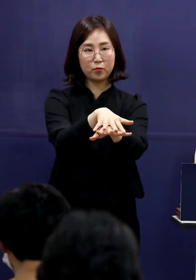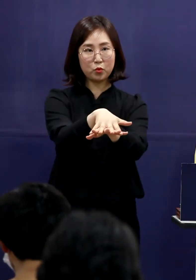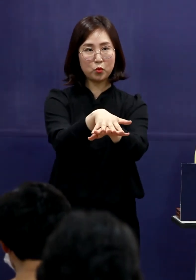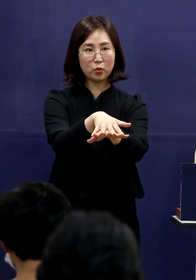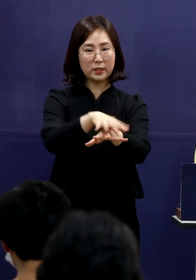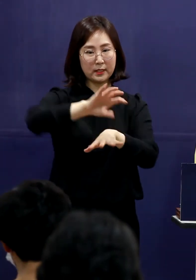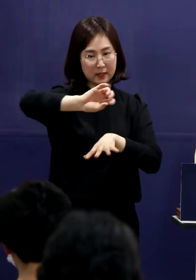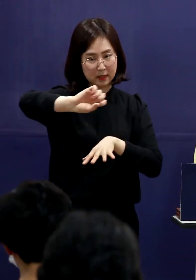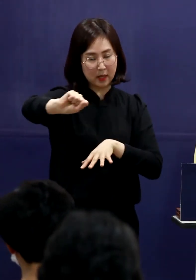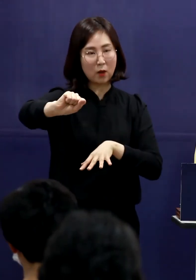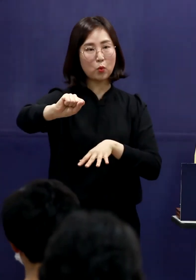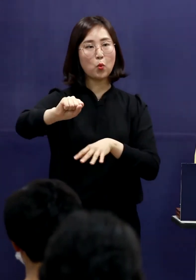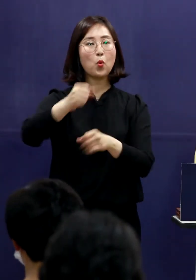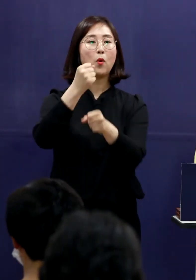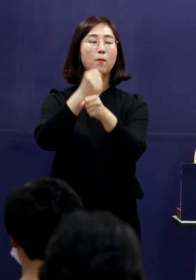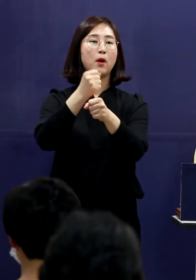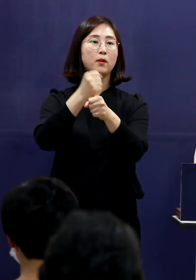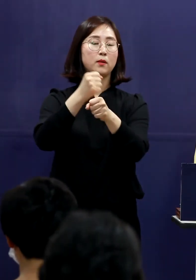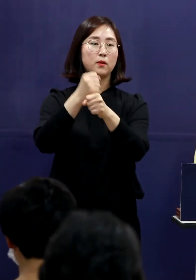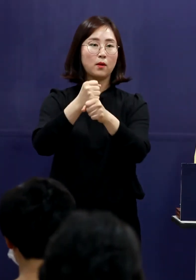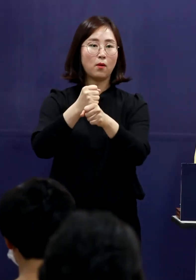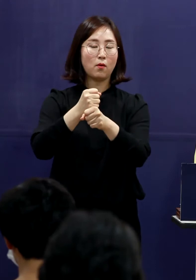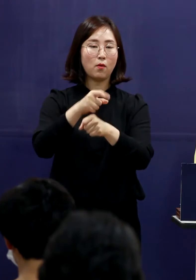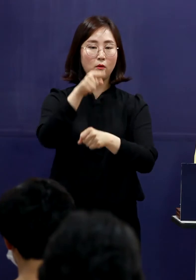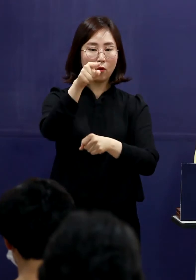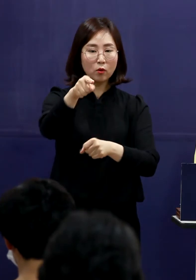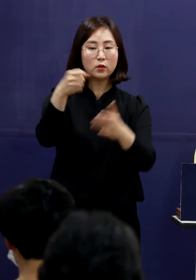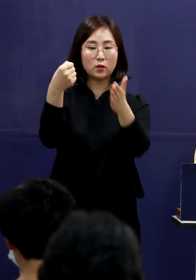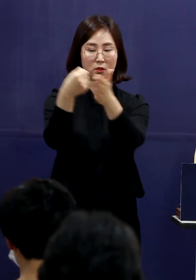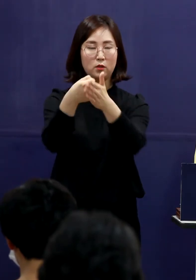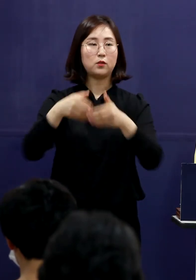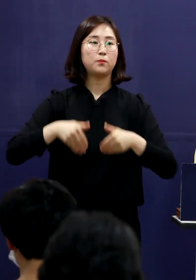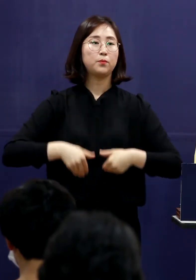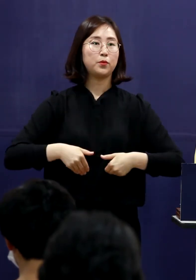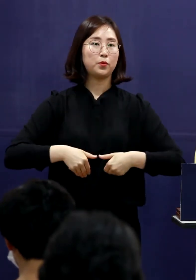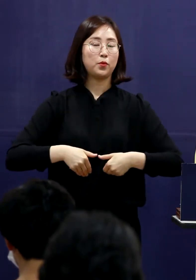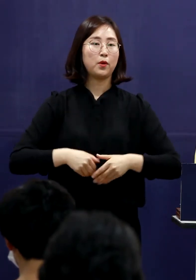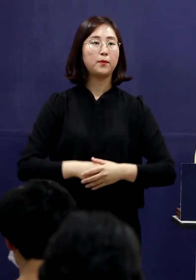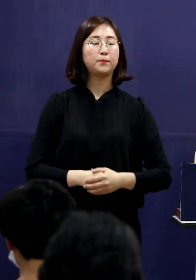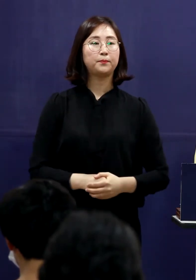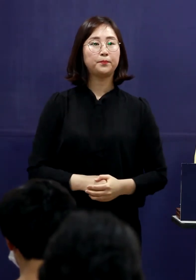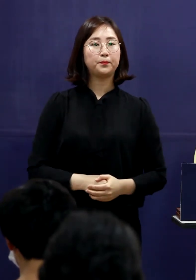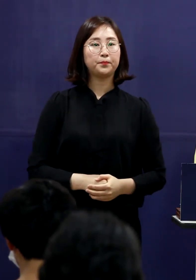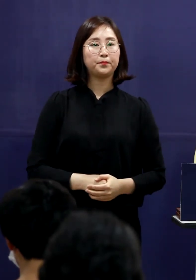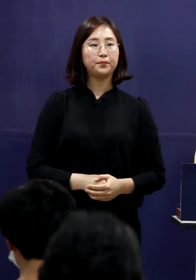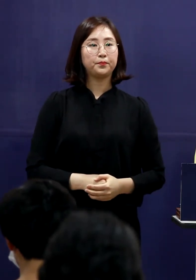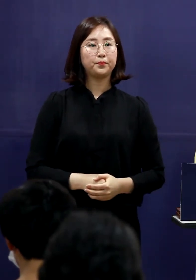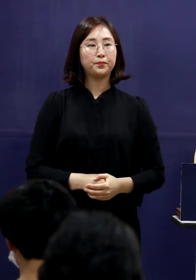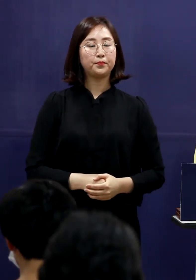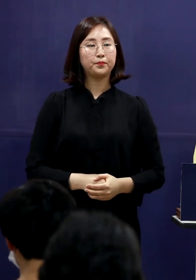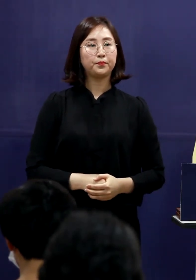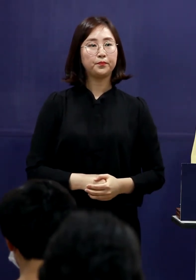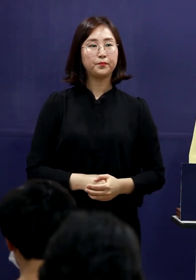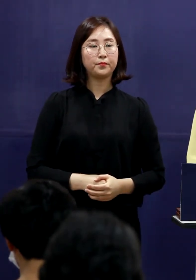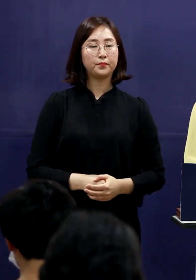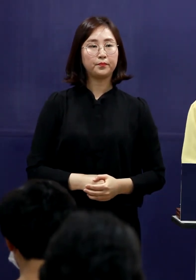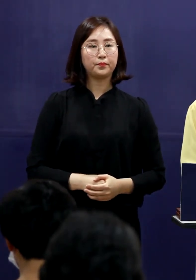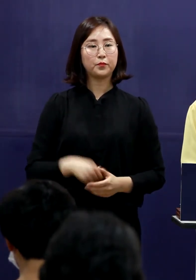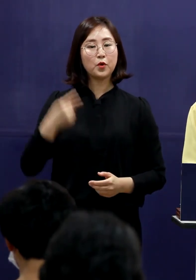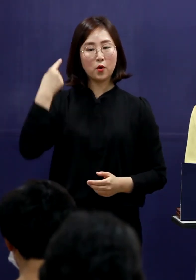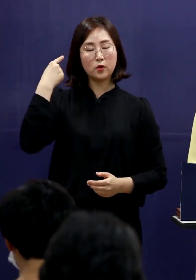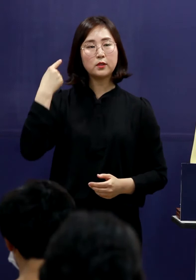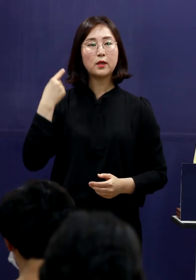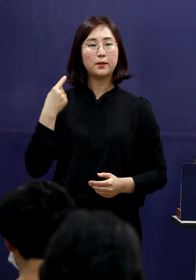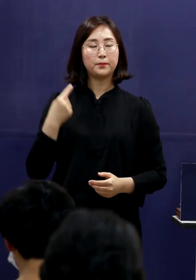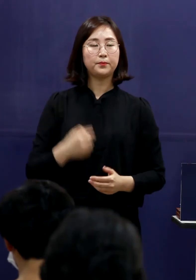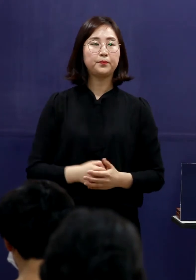추진위원회에서 논의해서 결정하도록 하는 그런 가버넌스 체계를 구축하자 하는 쪽으로 어저께